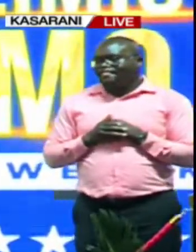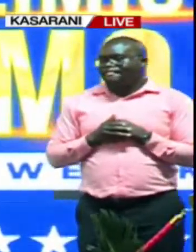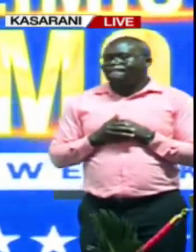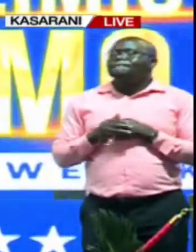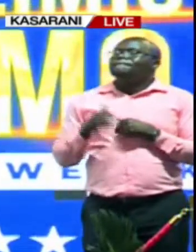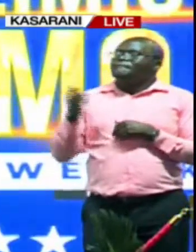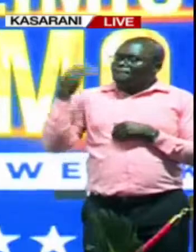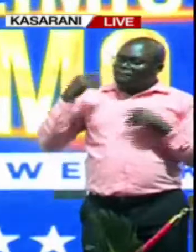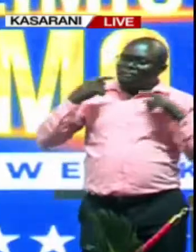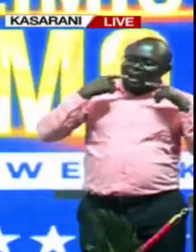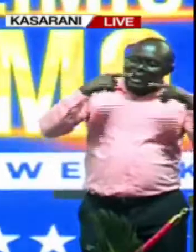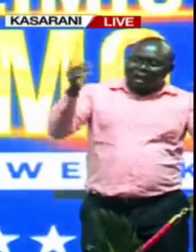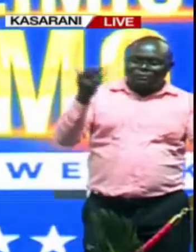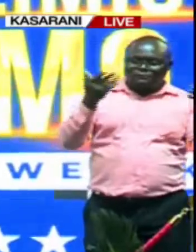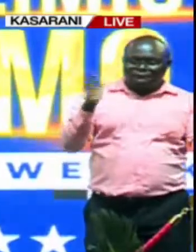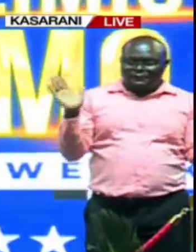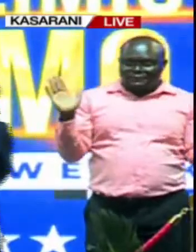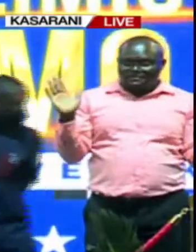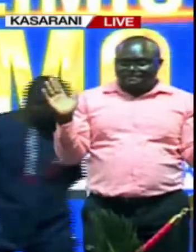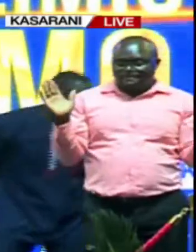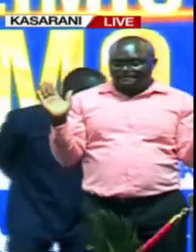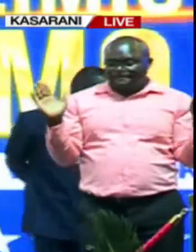na nilisema